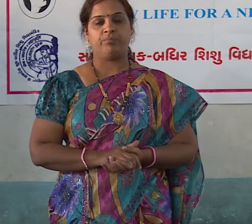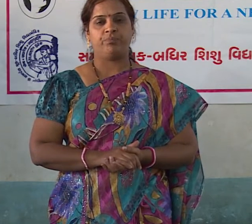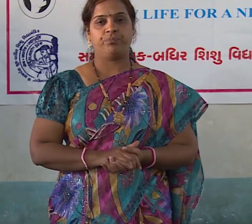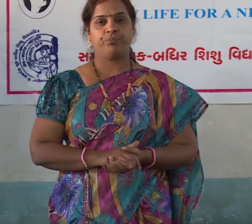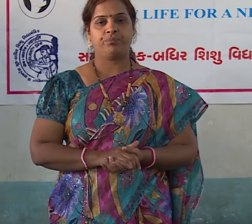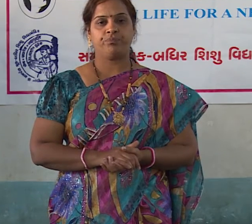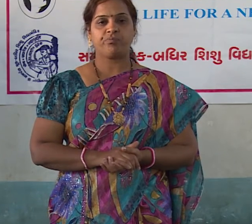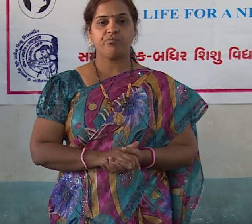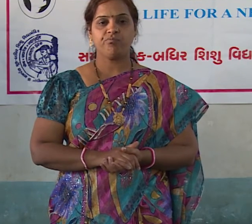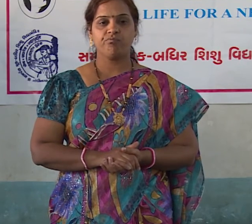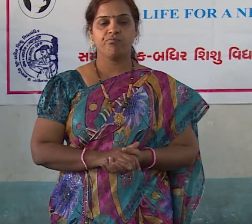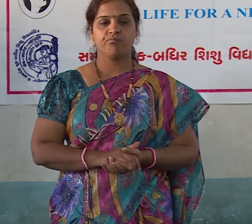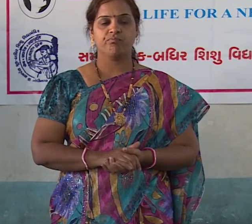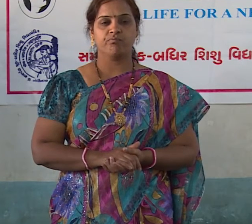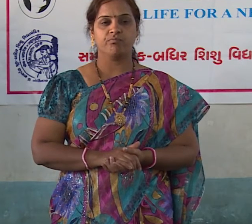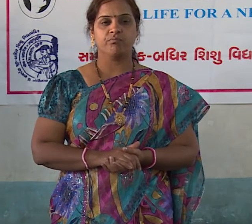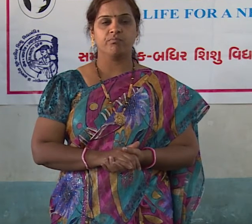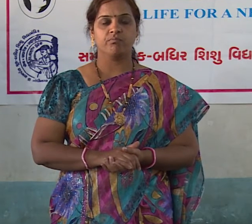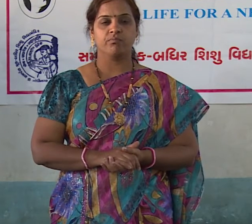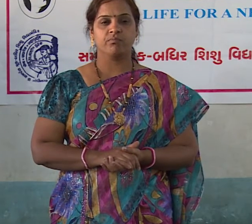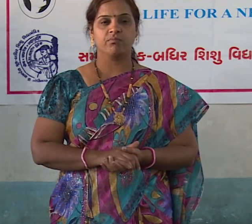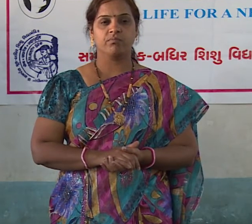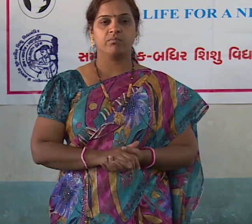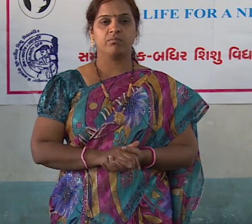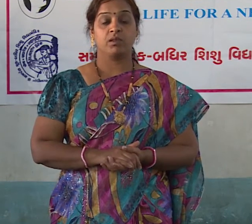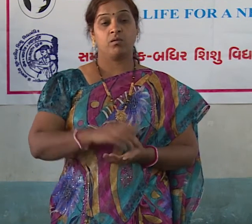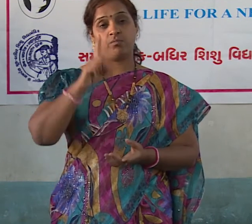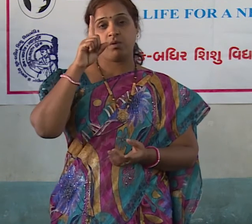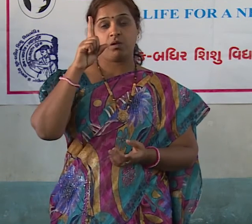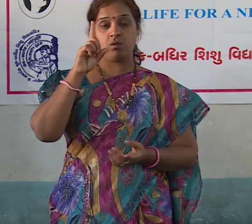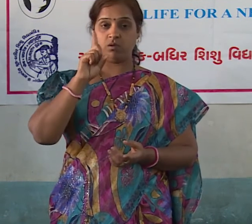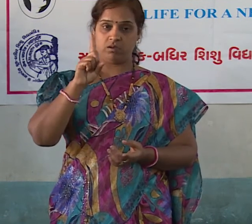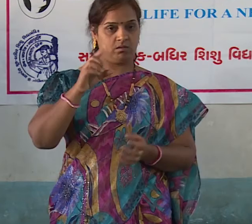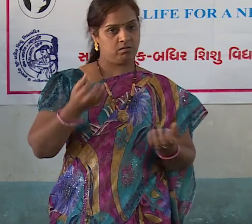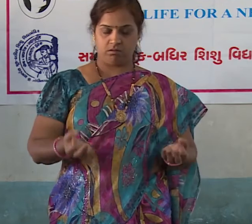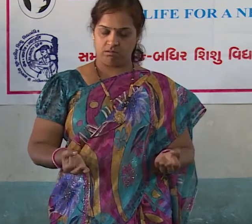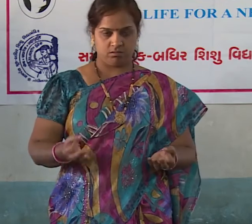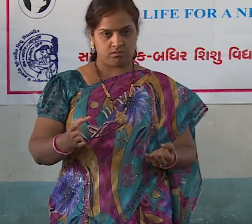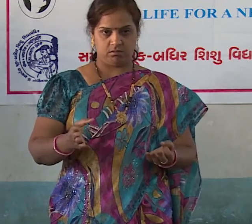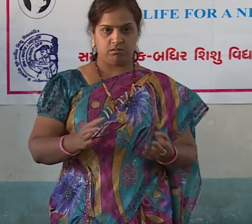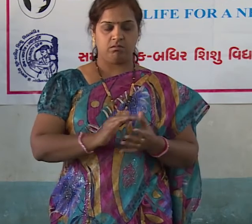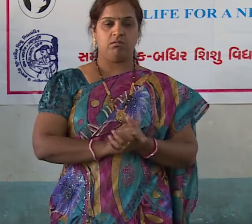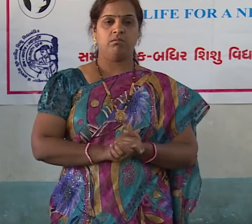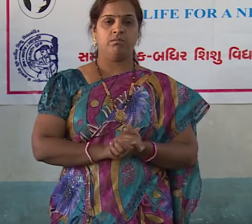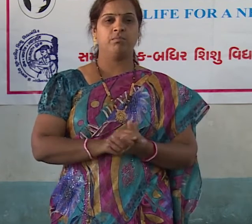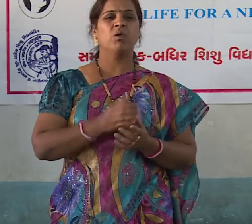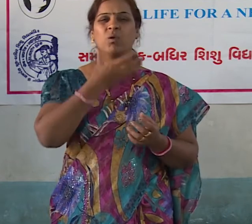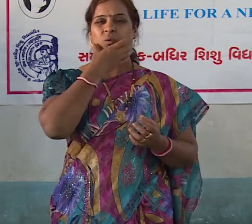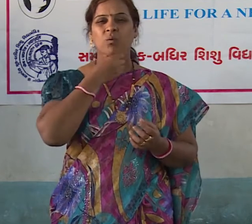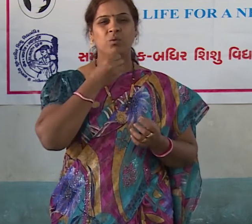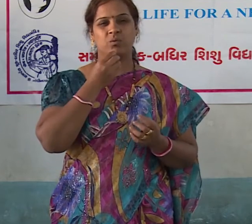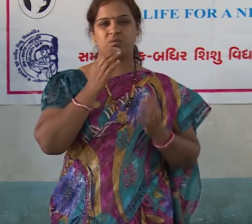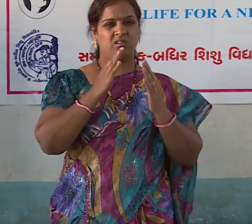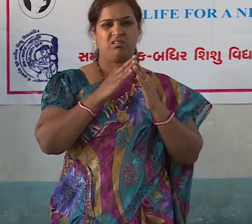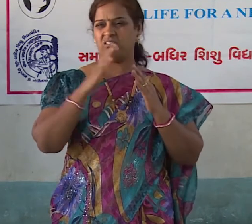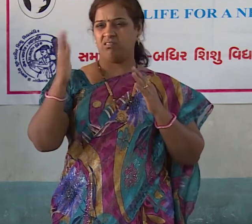अब दिखाया है कि वो पहला योगी जिसने संबंध नहीं जोड़ा, उसको भगवान की याद नहीं